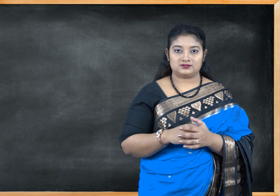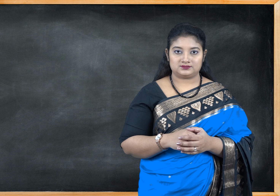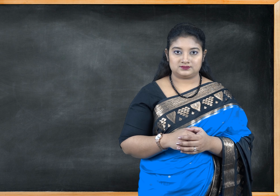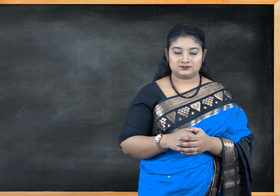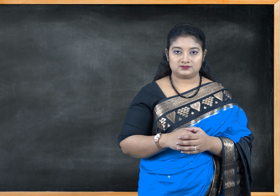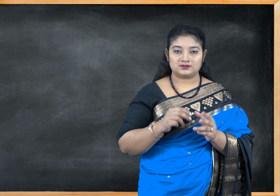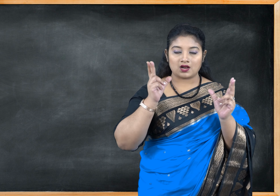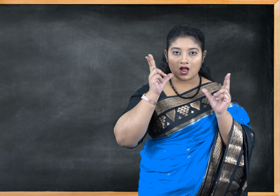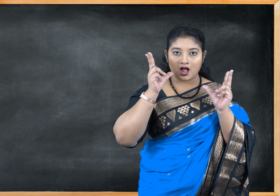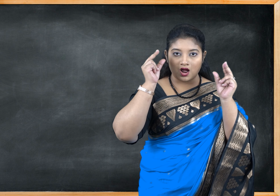সৌদি আরব,